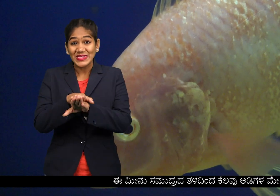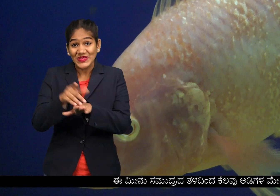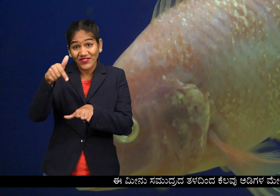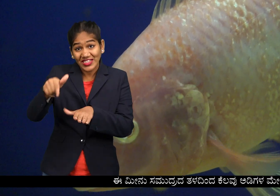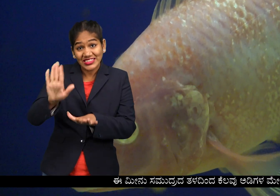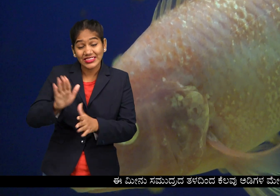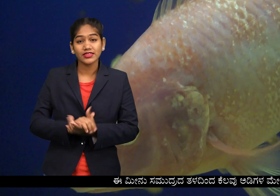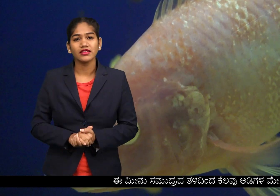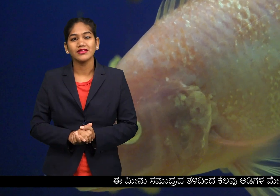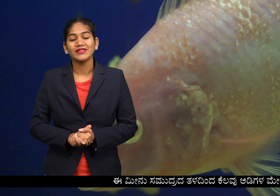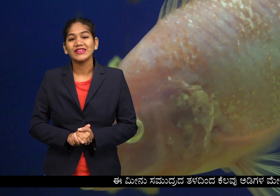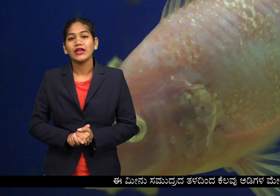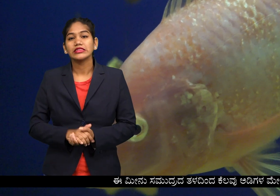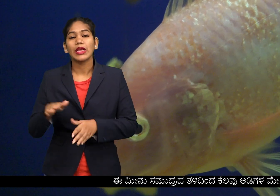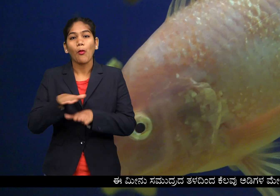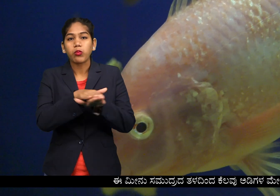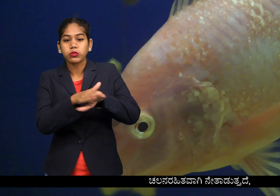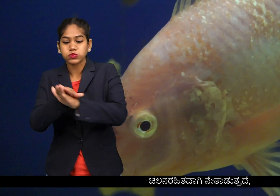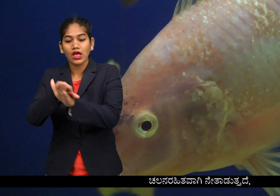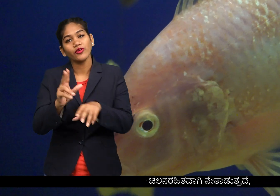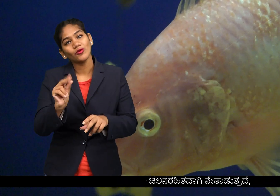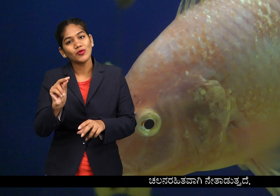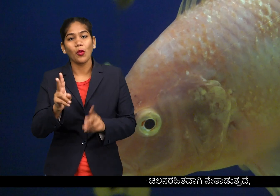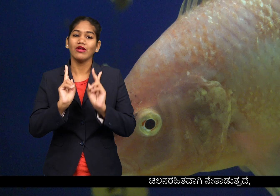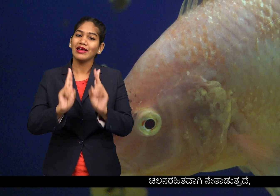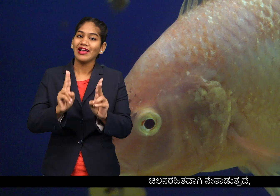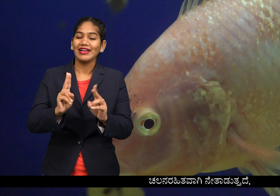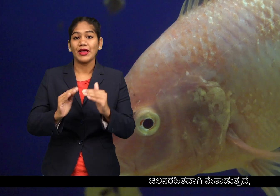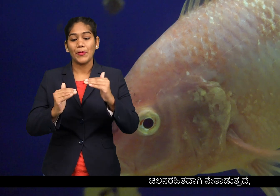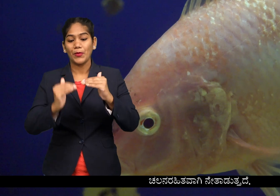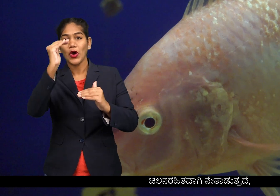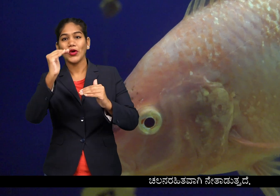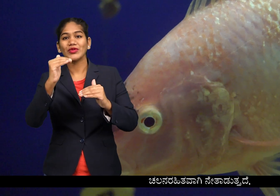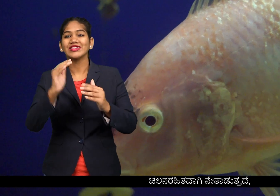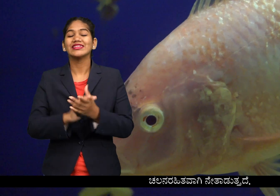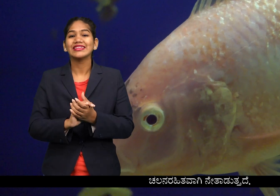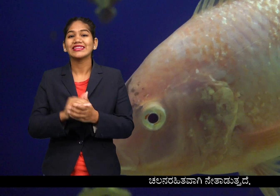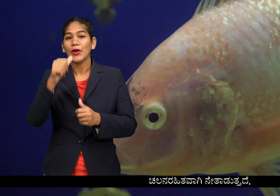ಈ ಮೀನು ಸಮುದ್ರದ ತಳದಿಂದ ಕೆಲವು ಅಡಿಗಳ ಮೇಲೆ ಚಲನರಹಿತವಾಗಿ ನೇತಾಡುತ್ತೆ.